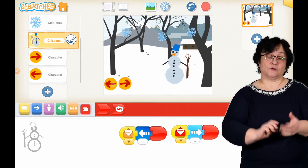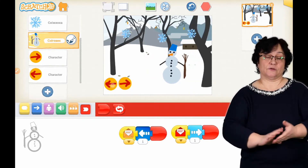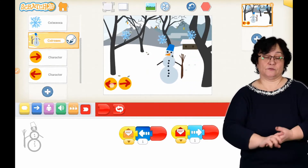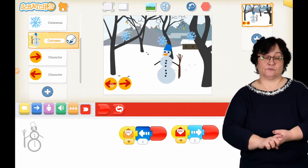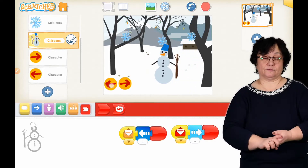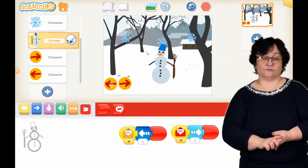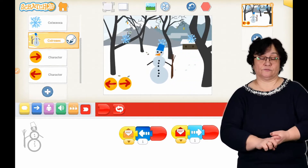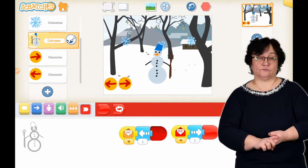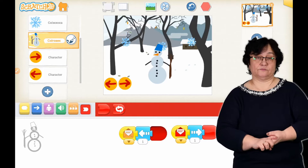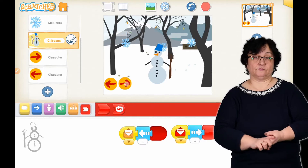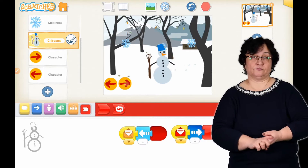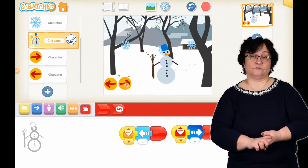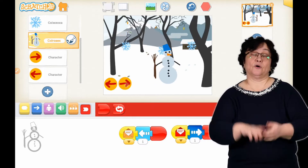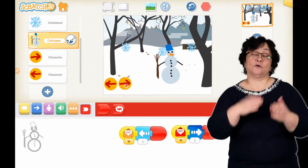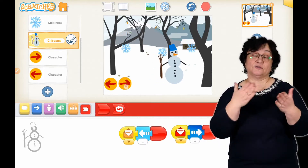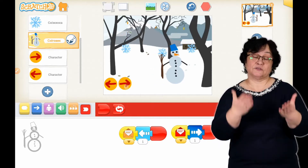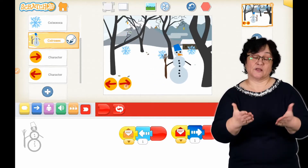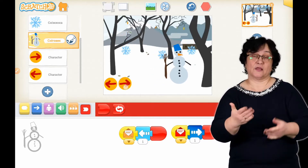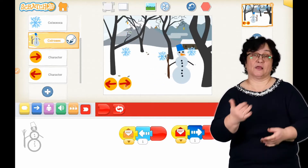Туди-сюди.